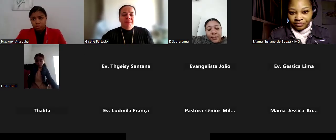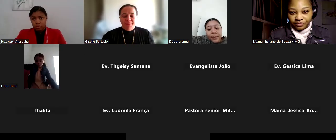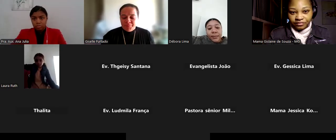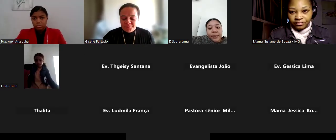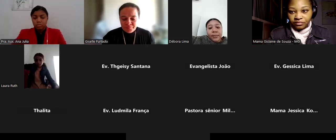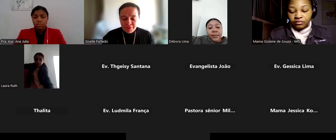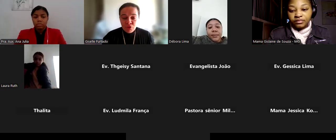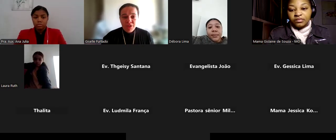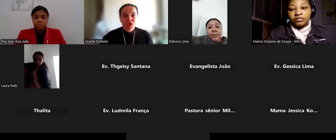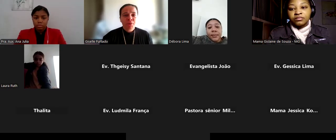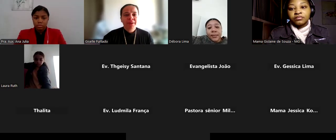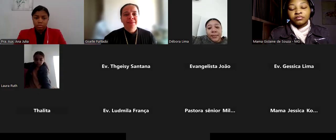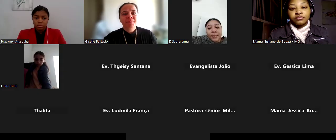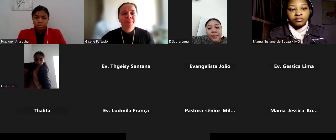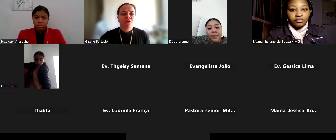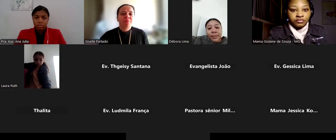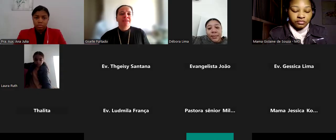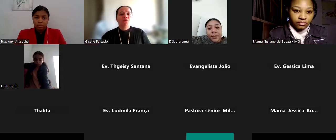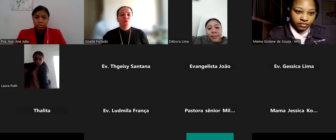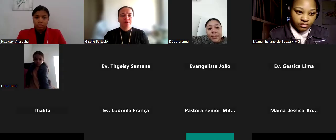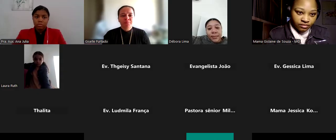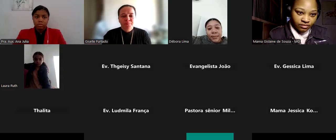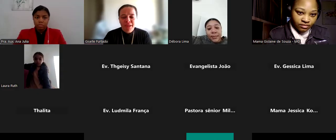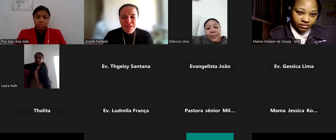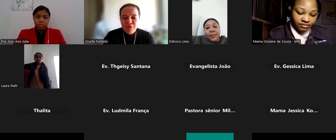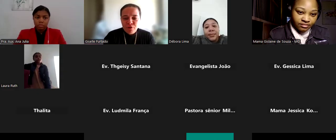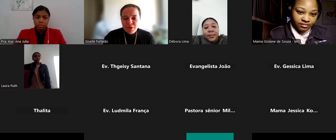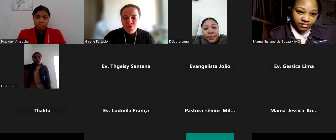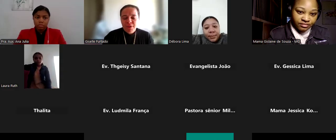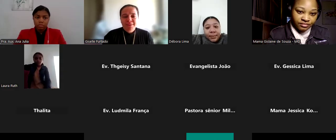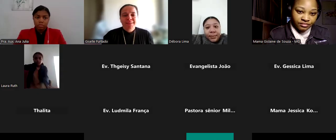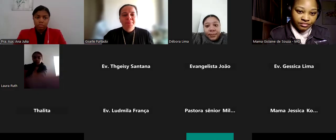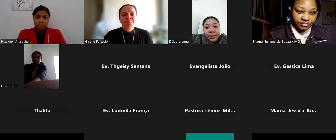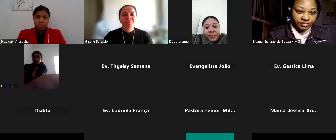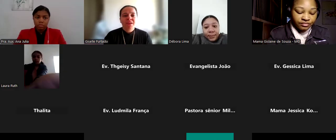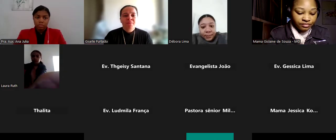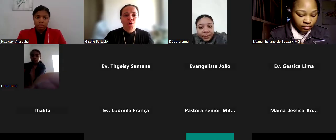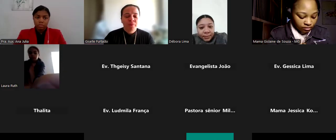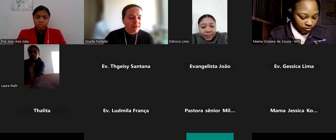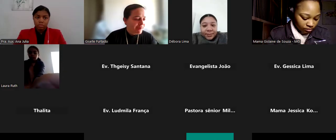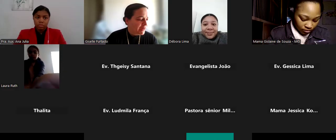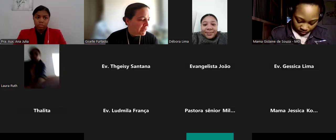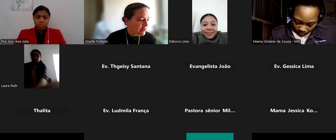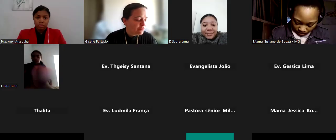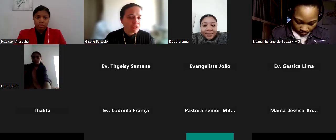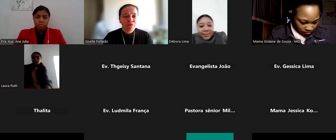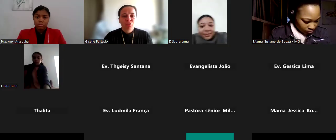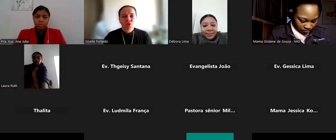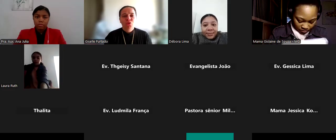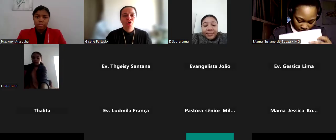Ah, Gostaria de apenas começar com algumas pequenas informações, né? Bom, vocês viram que o nome